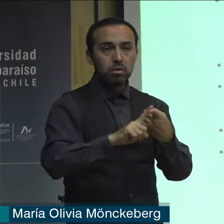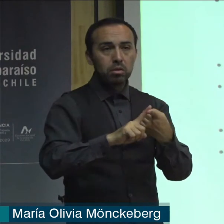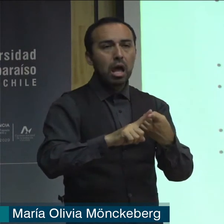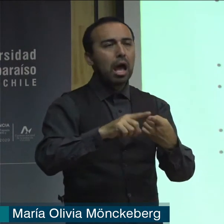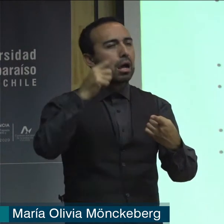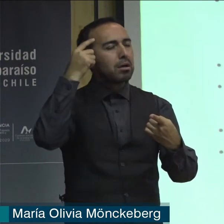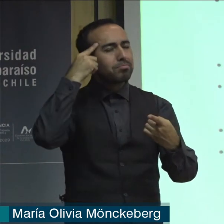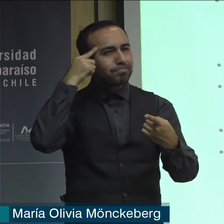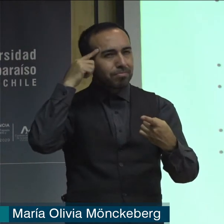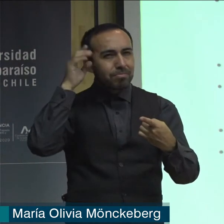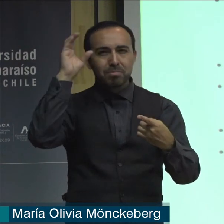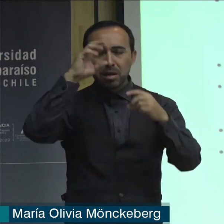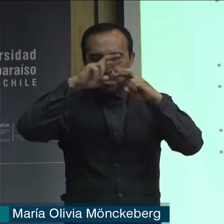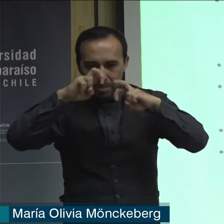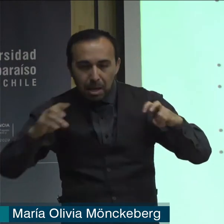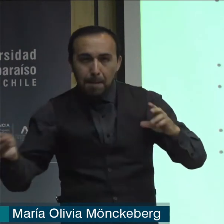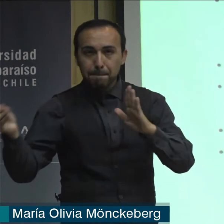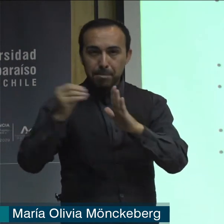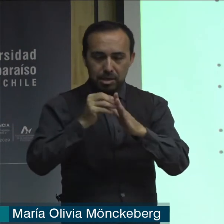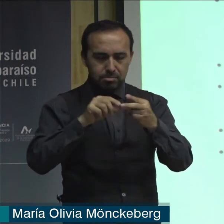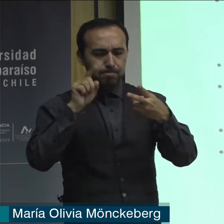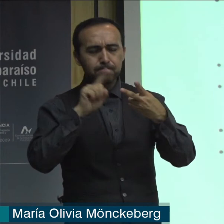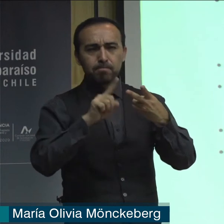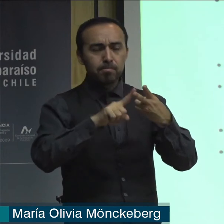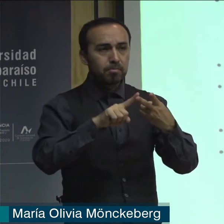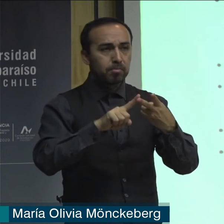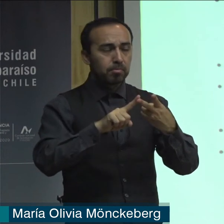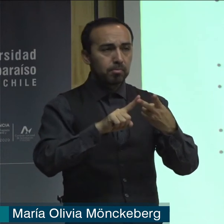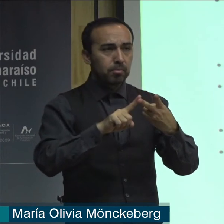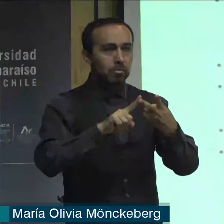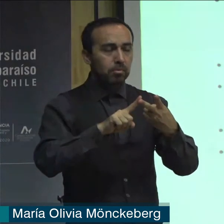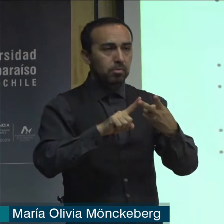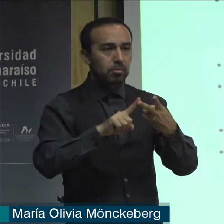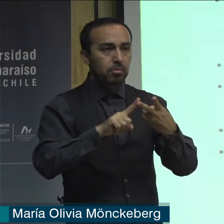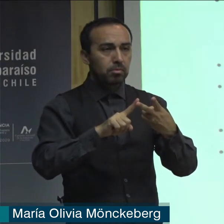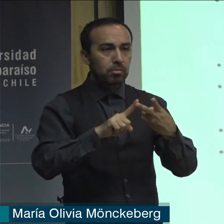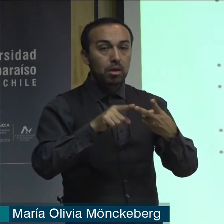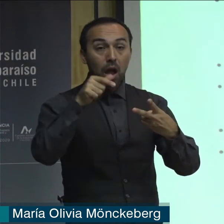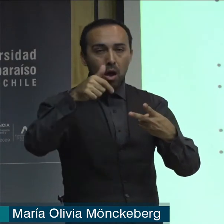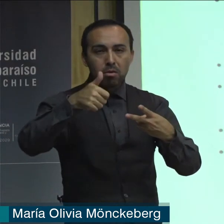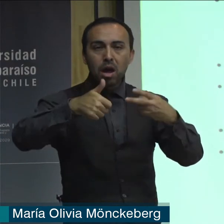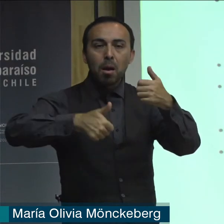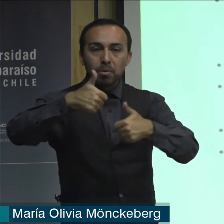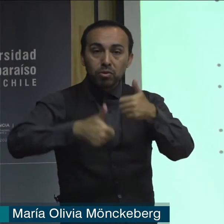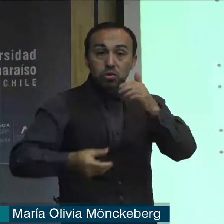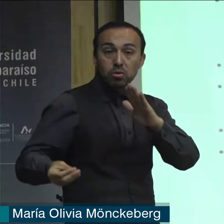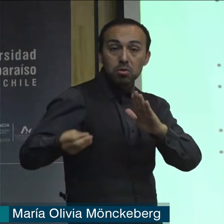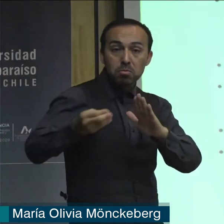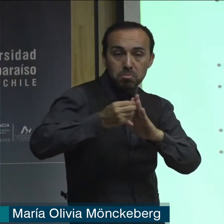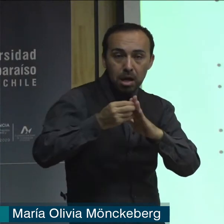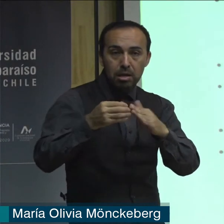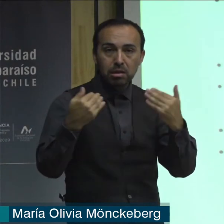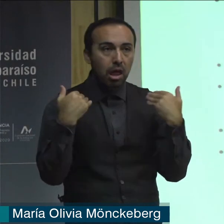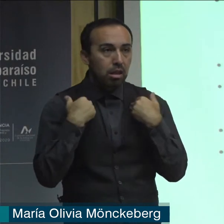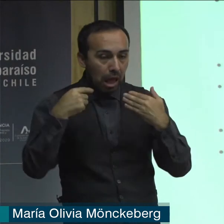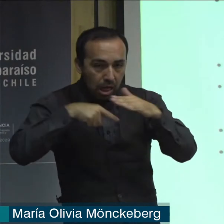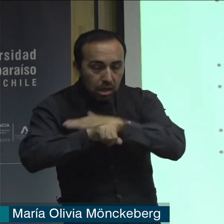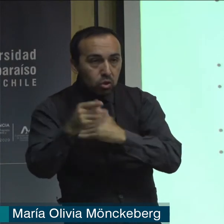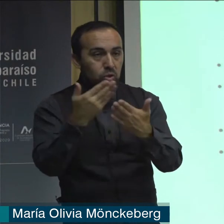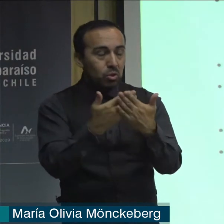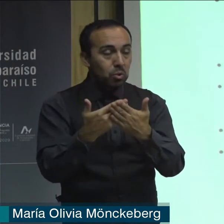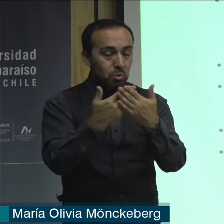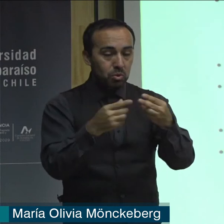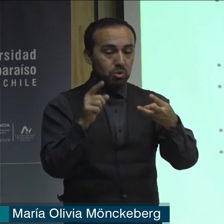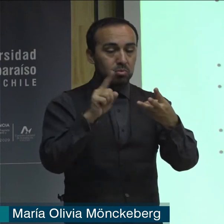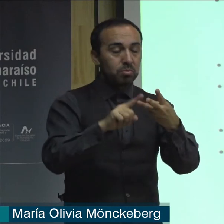de la investigación el sentido de una mayor si se pudiera decir profesionalización de la actividad Universitaria por otro